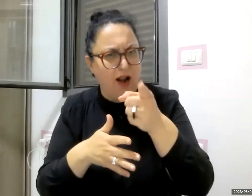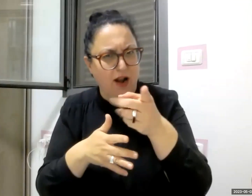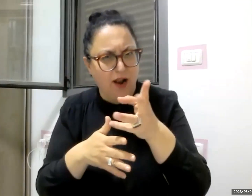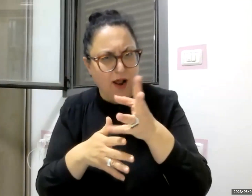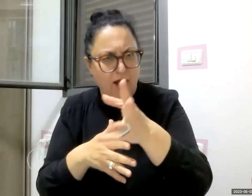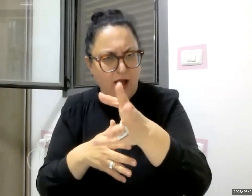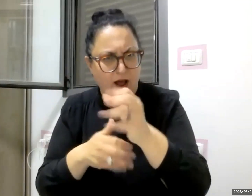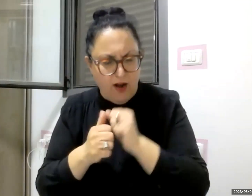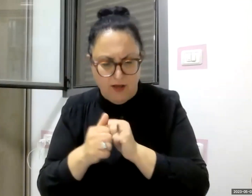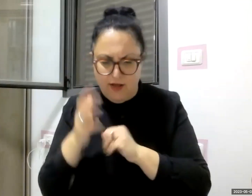דיברה עליה